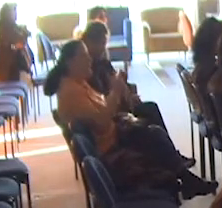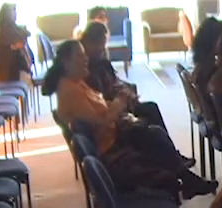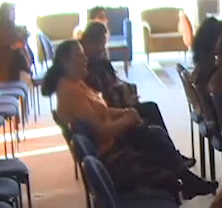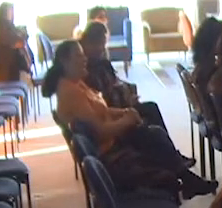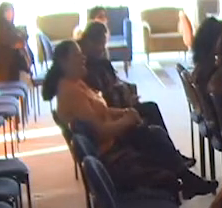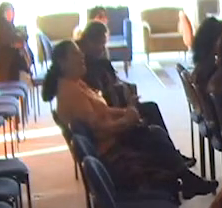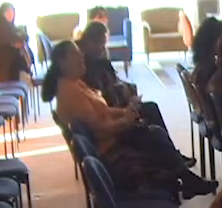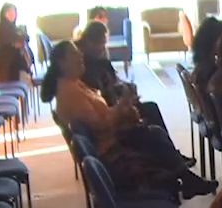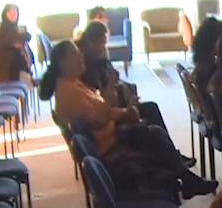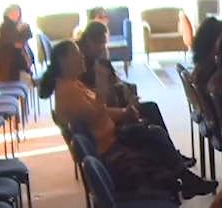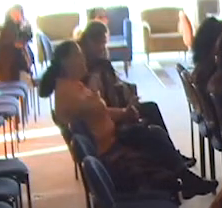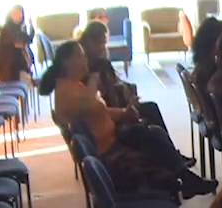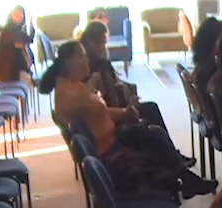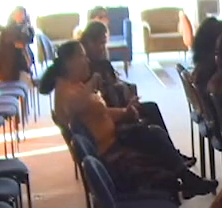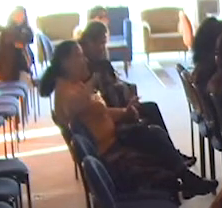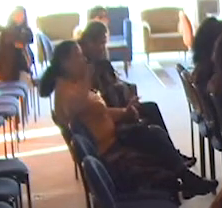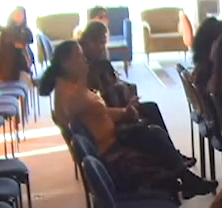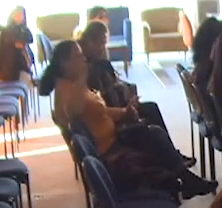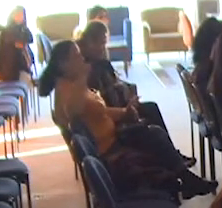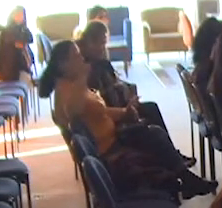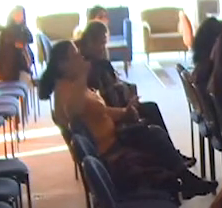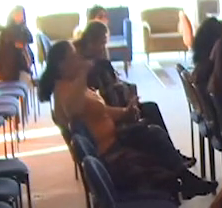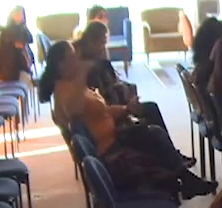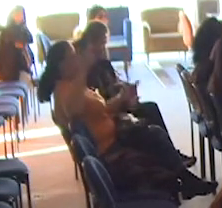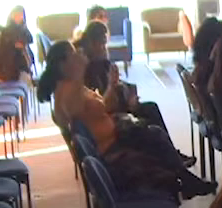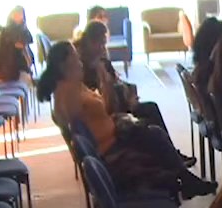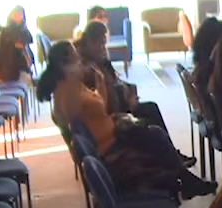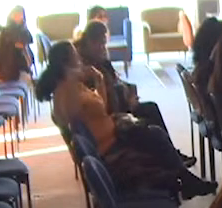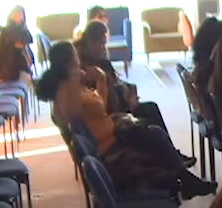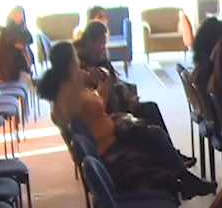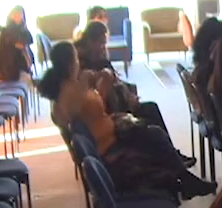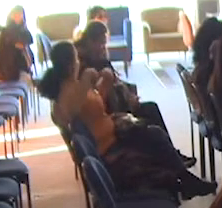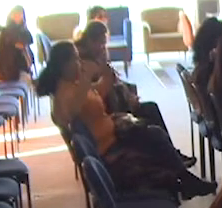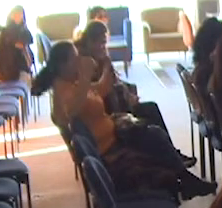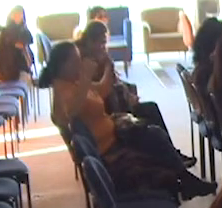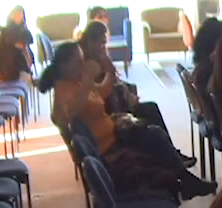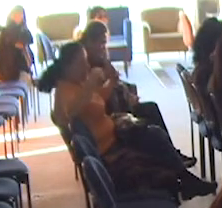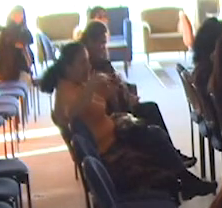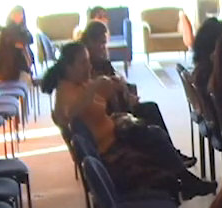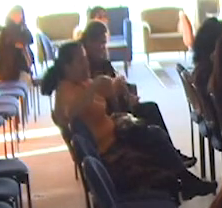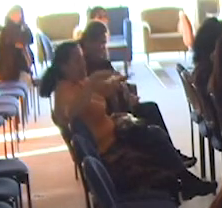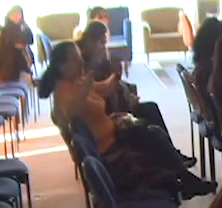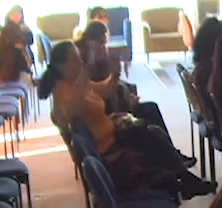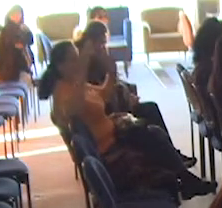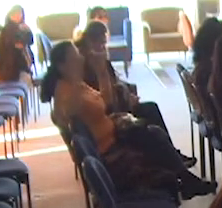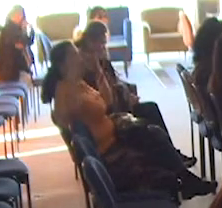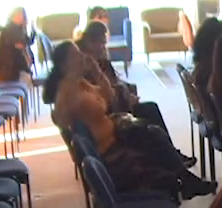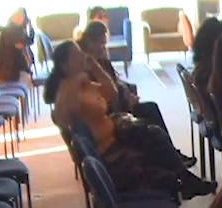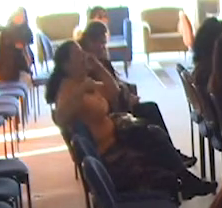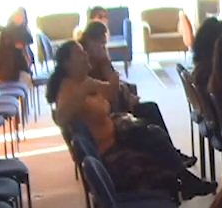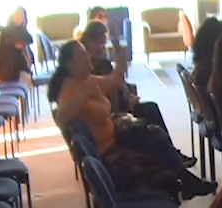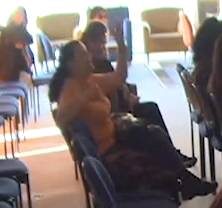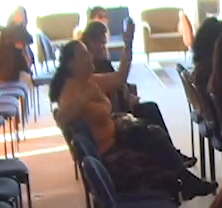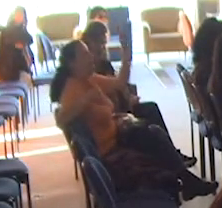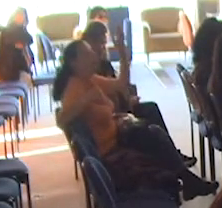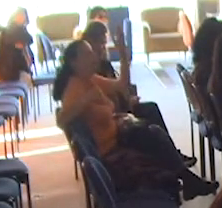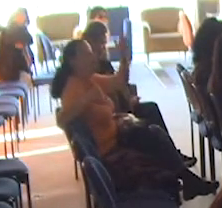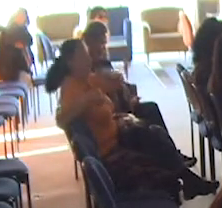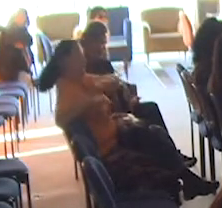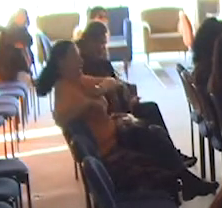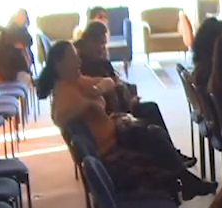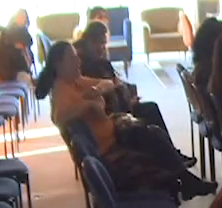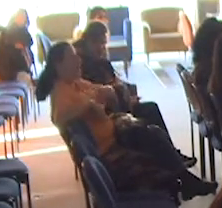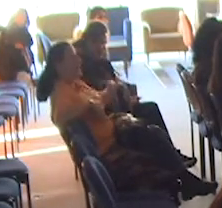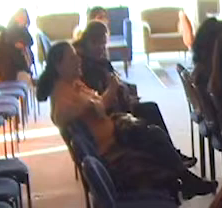propios compañeros es tenaz. Pero sería más fácil que, si ya un compañero que está recién egresado